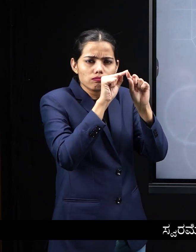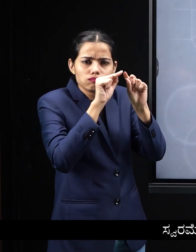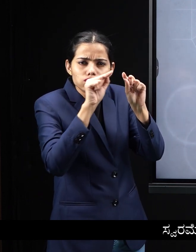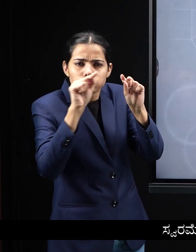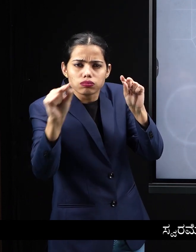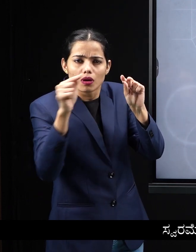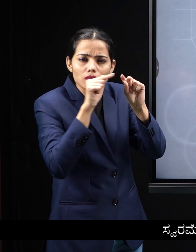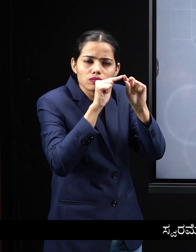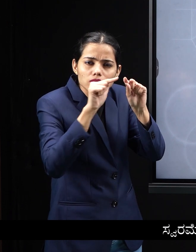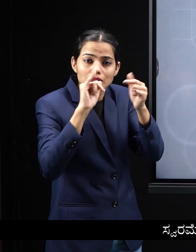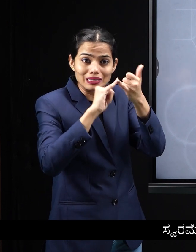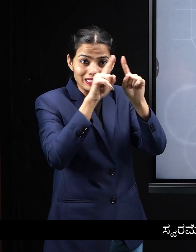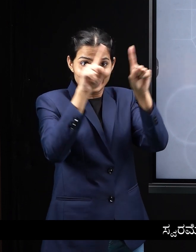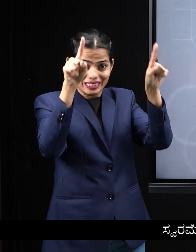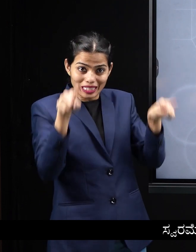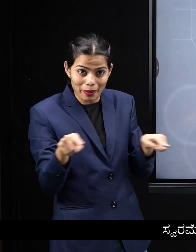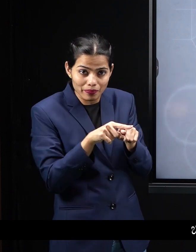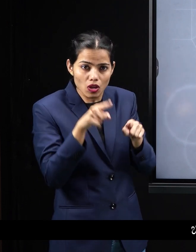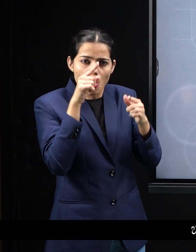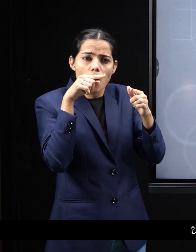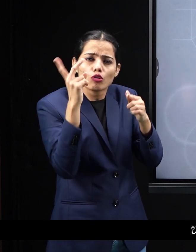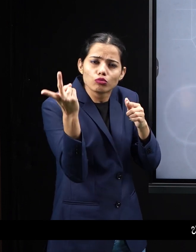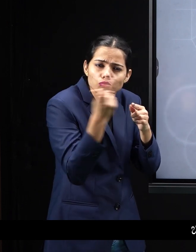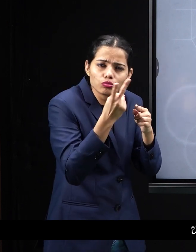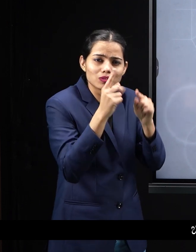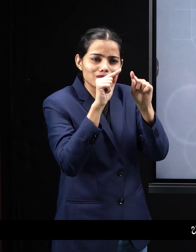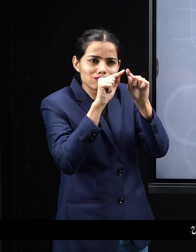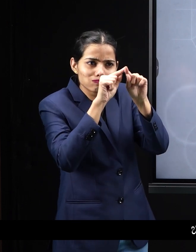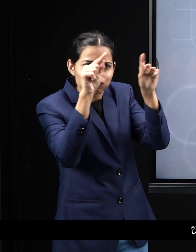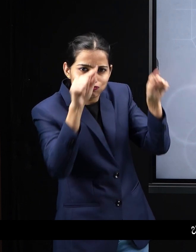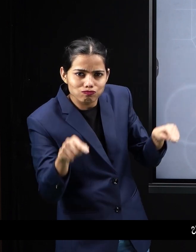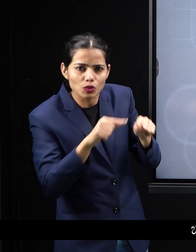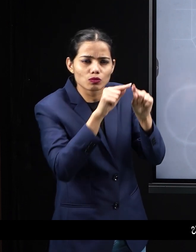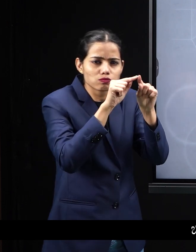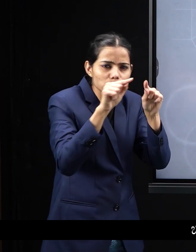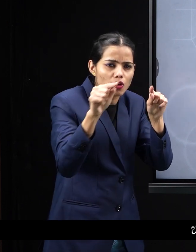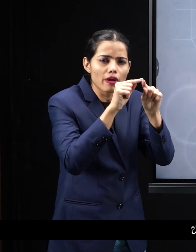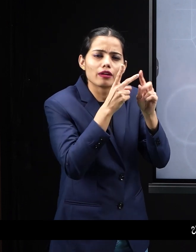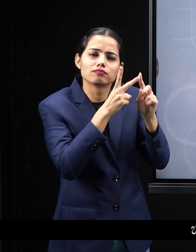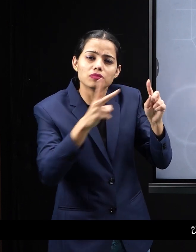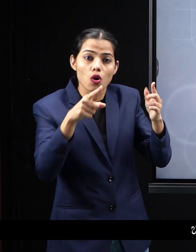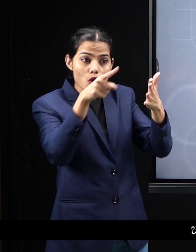ಸ್ವರಮೇಳಗಳು ವೃತ್ತದ ಗಡಿಯಲ್ಲಿ 2 ಅಂತಿಮ ಬಿಂದುಗಳೊಂದಿಗೆ ರೇಖೆಯ ಭಾಗಗಳಾಗಿವೆ.